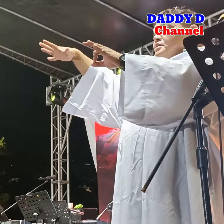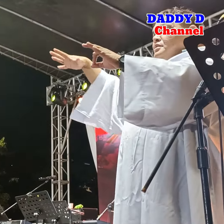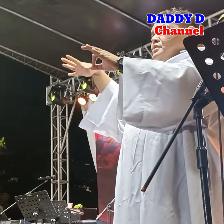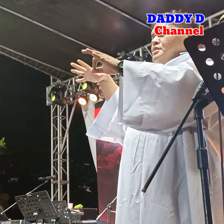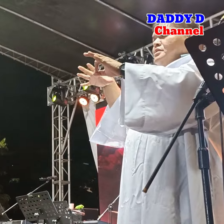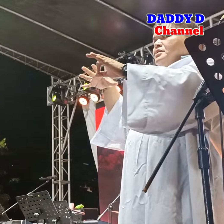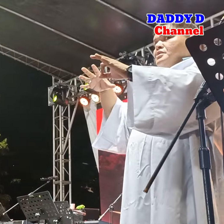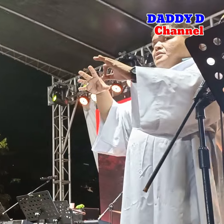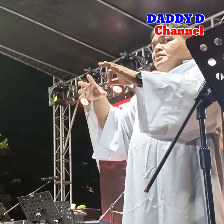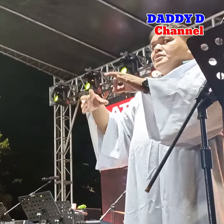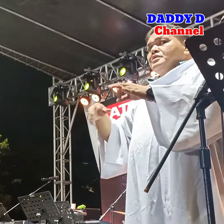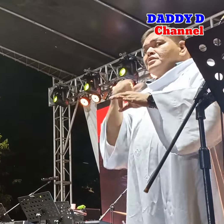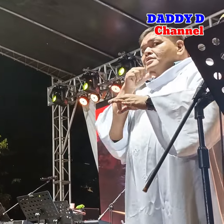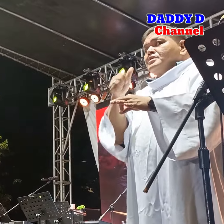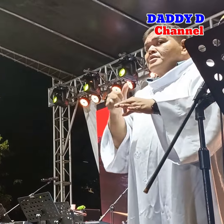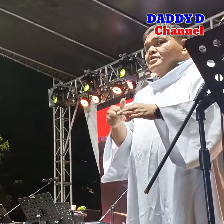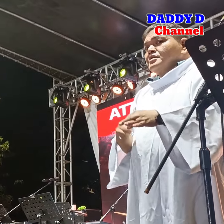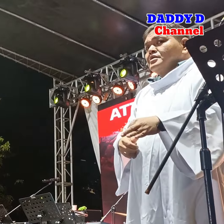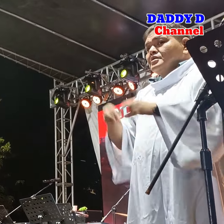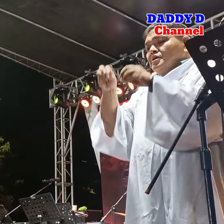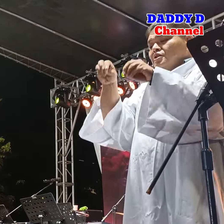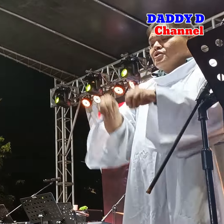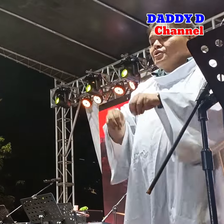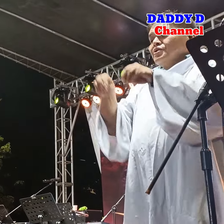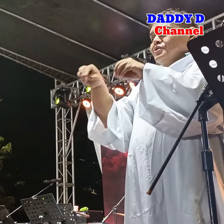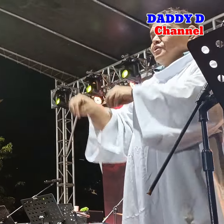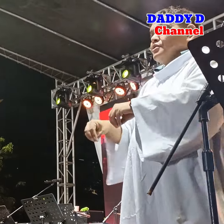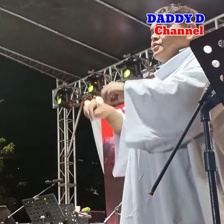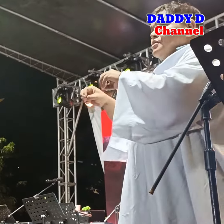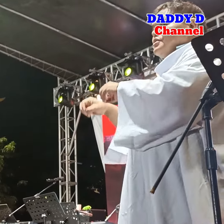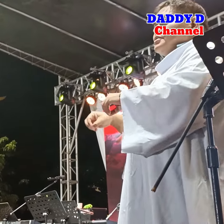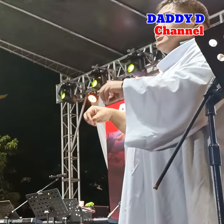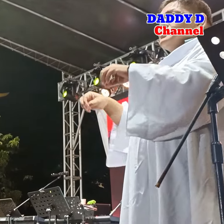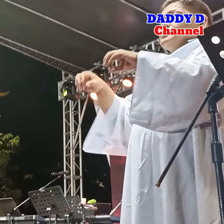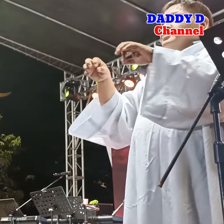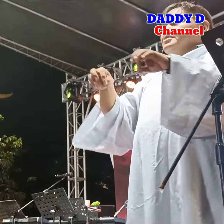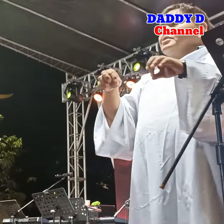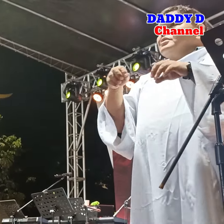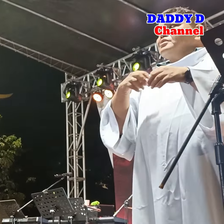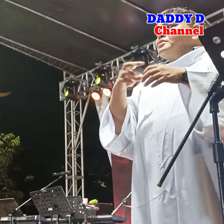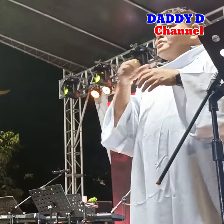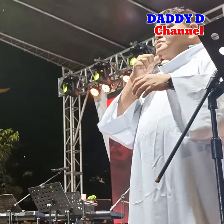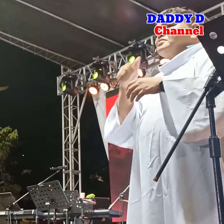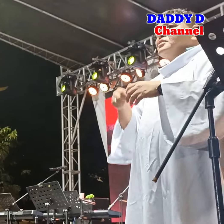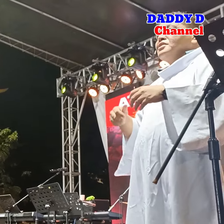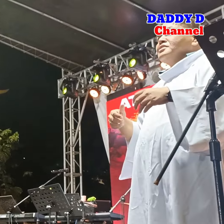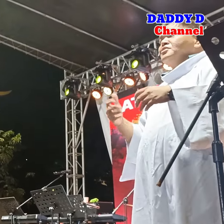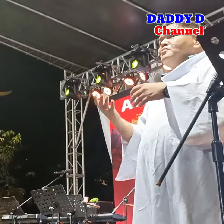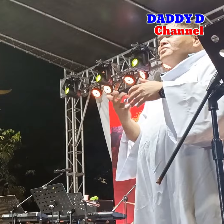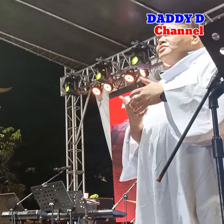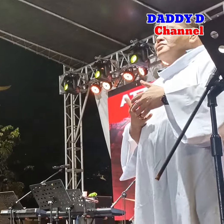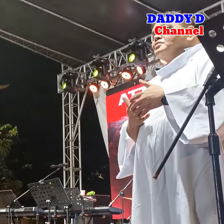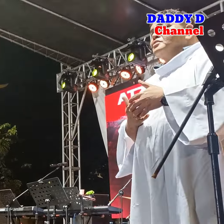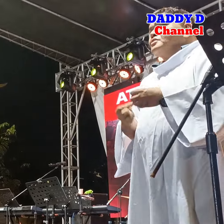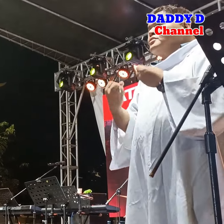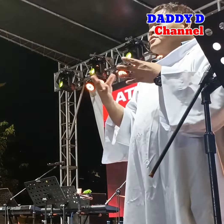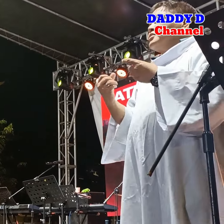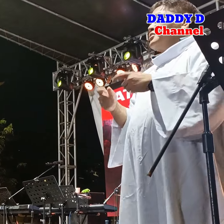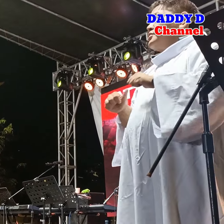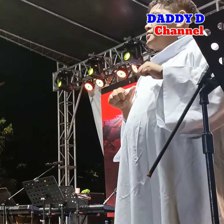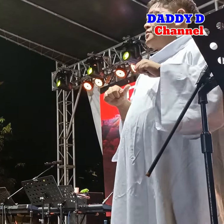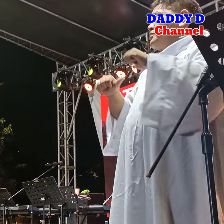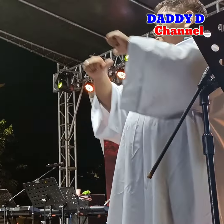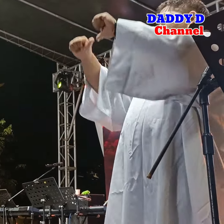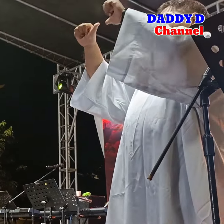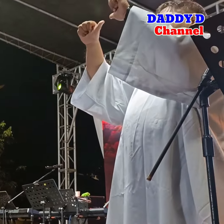ito. Hindi pwedeng tayo-tayo lang ang may alam nito, pero natutuwa ako na dumadami tayo. Ituloy